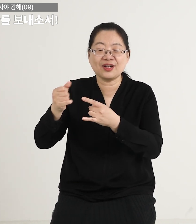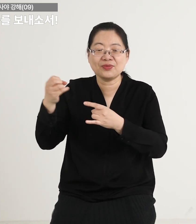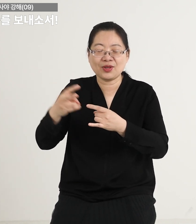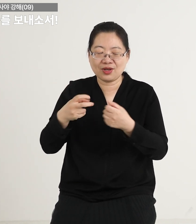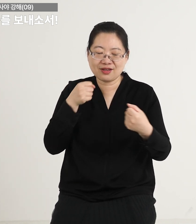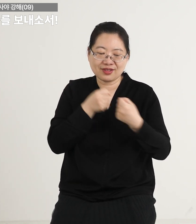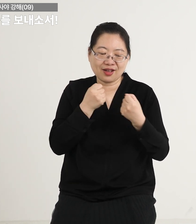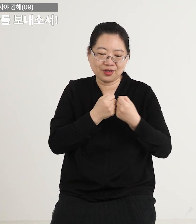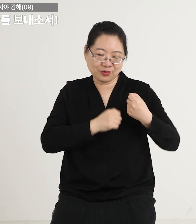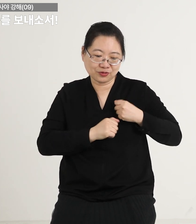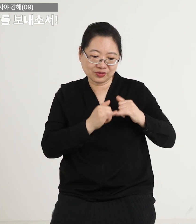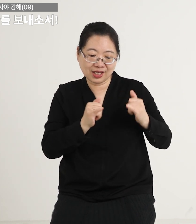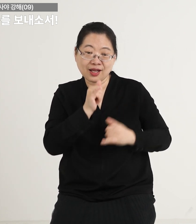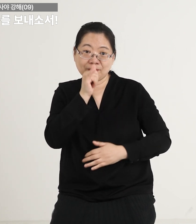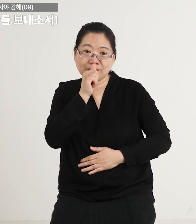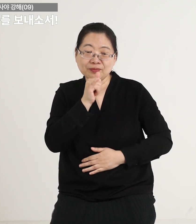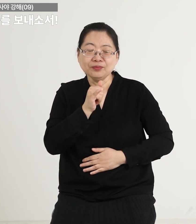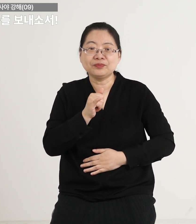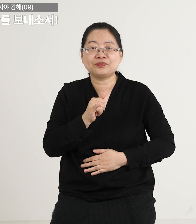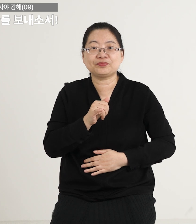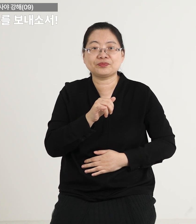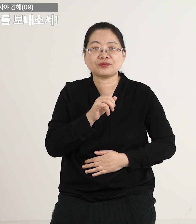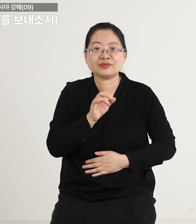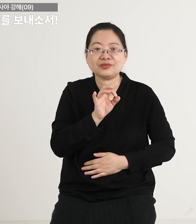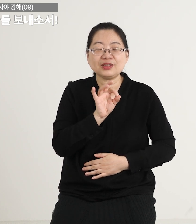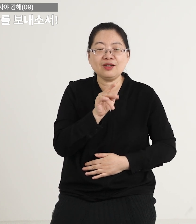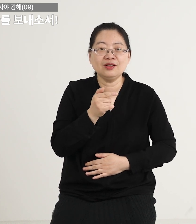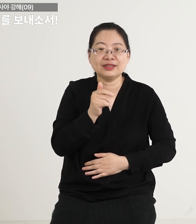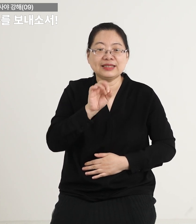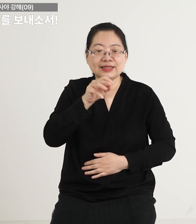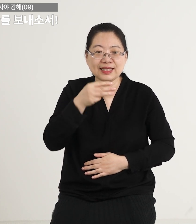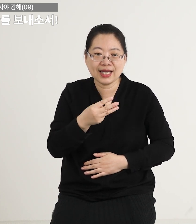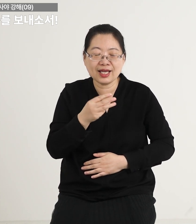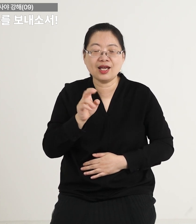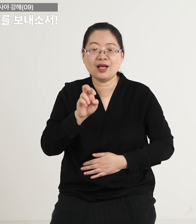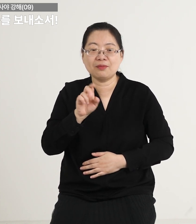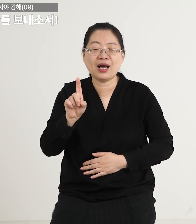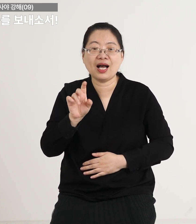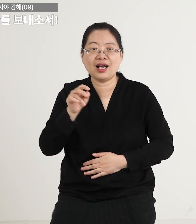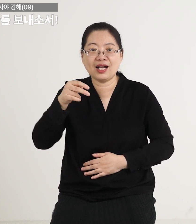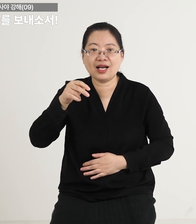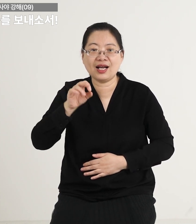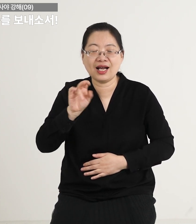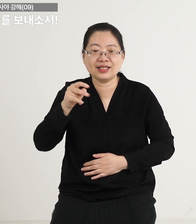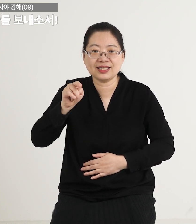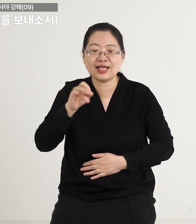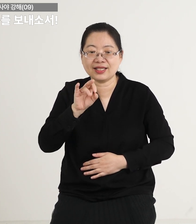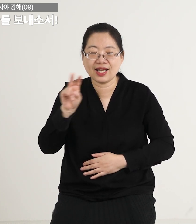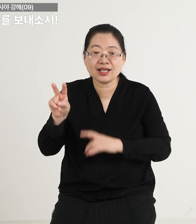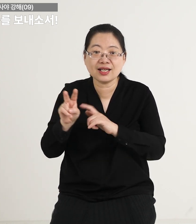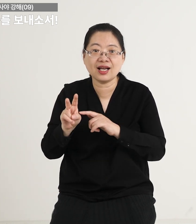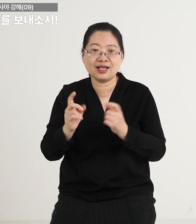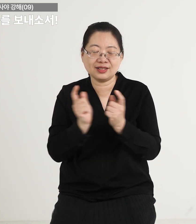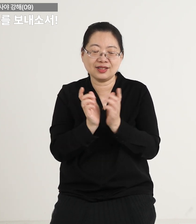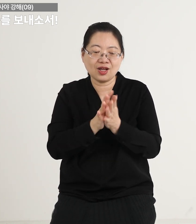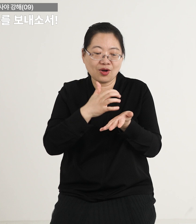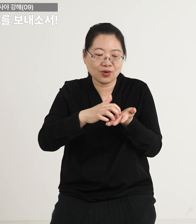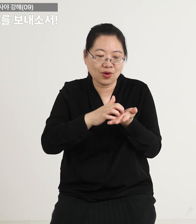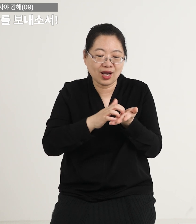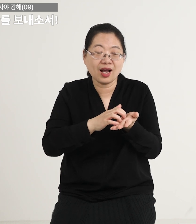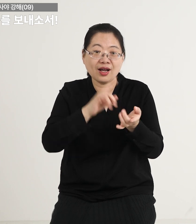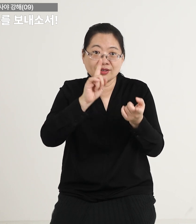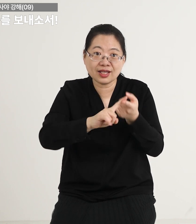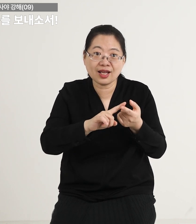싸우는 군사가 있으니 서기관 여이엘과 병영장 마세야가 직접 조사한 수요대로 왕의